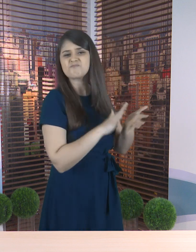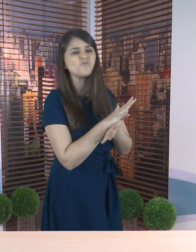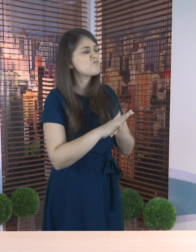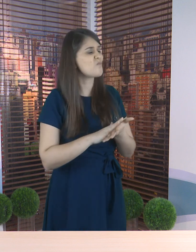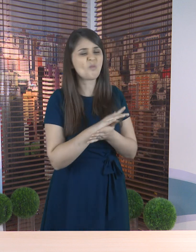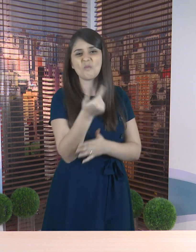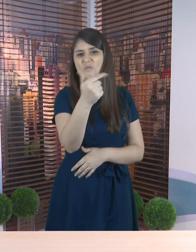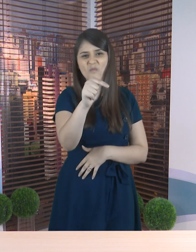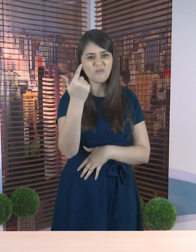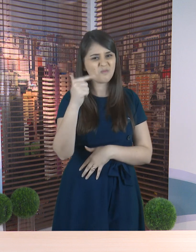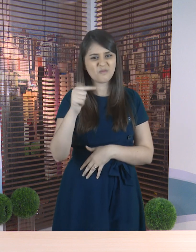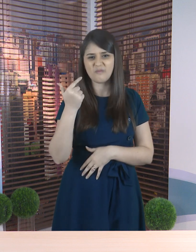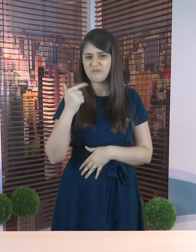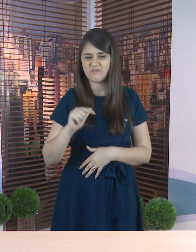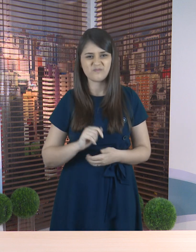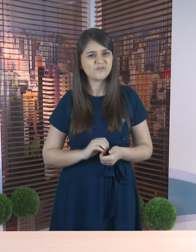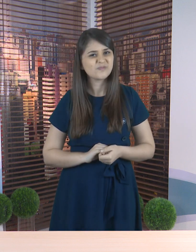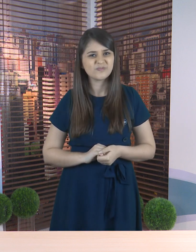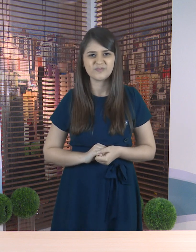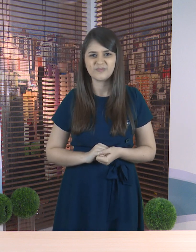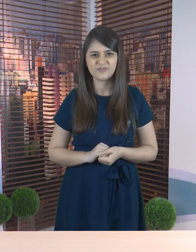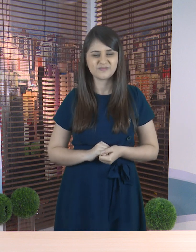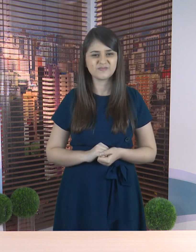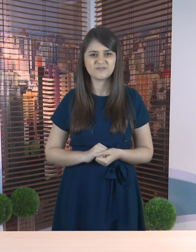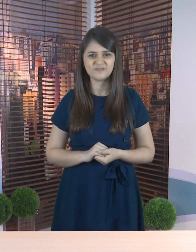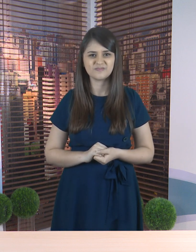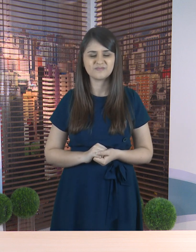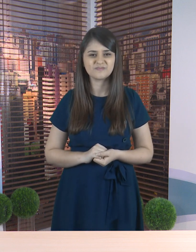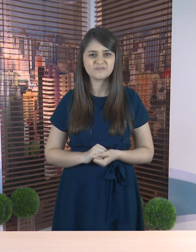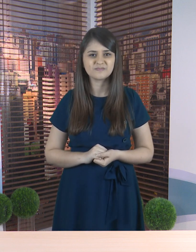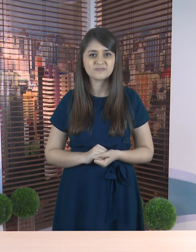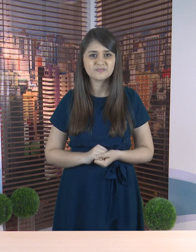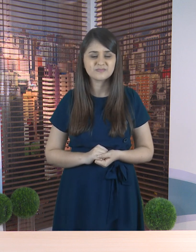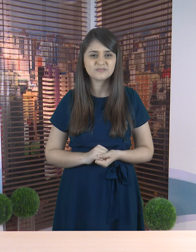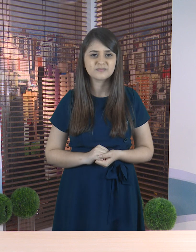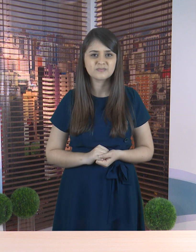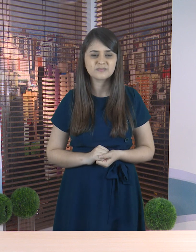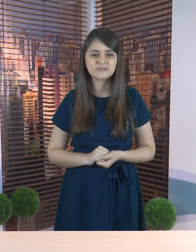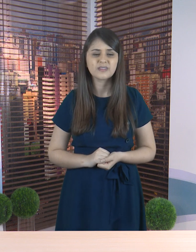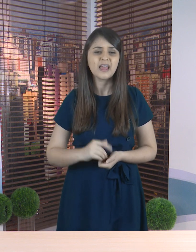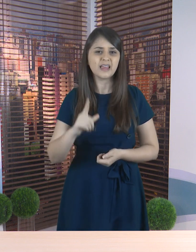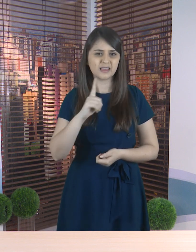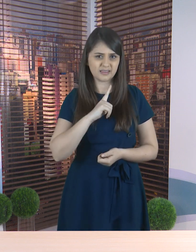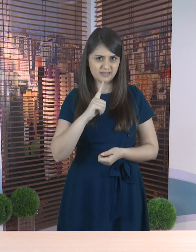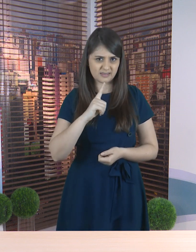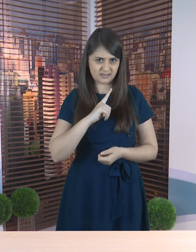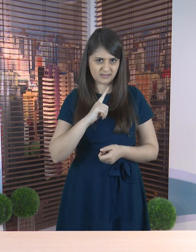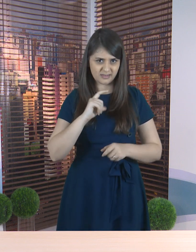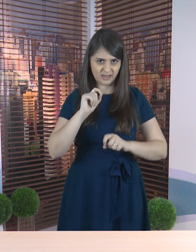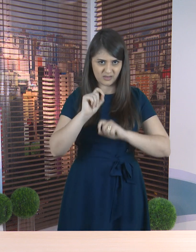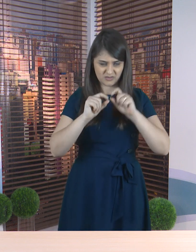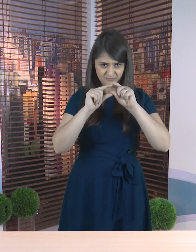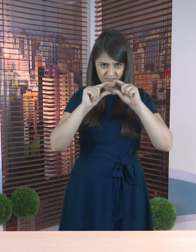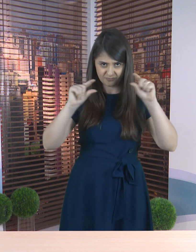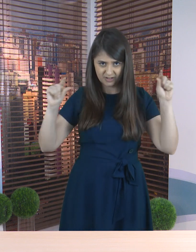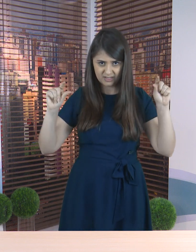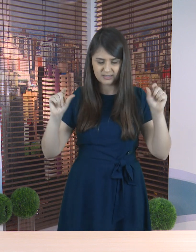conversando face a face, os seus corações estão a 1000 quilômetros um do outro. Mas